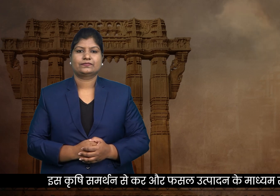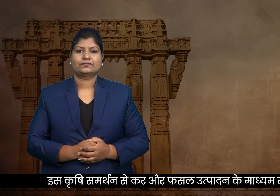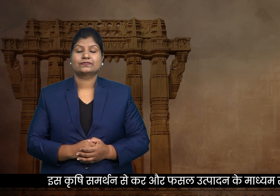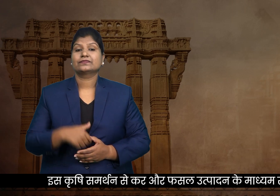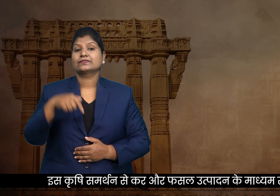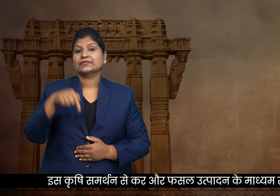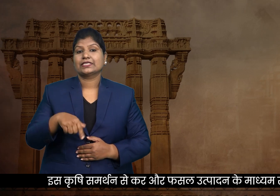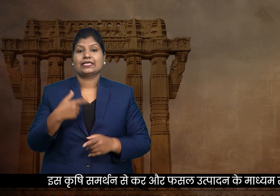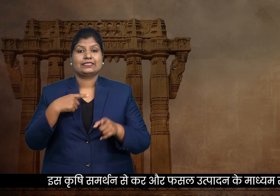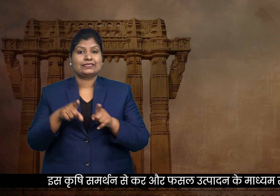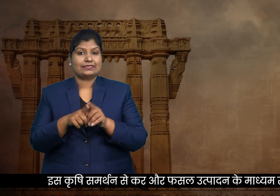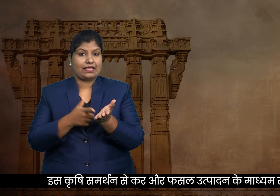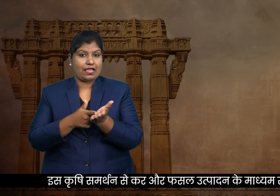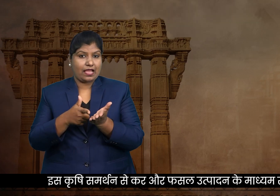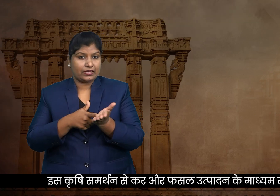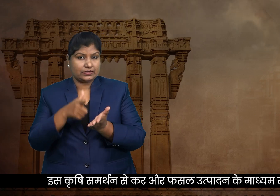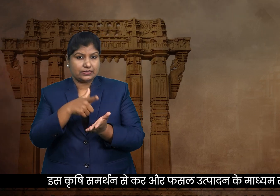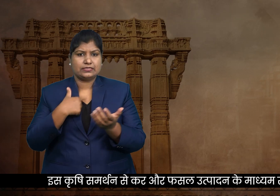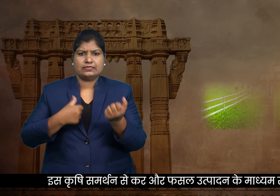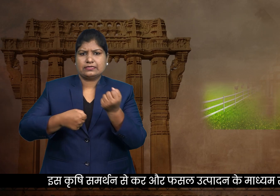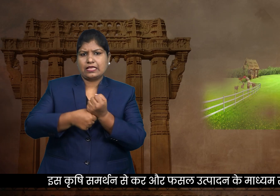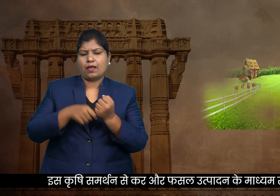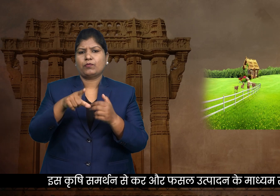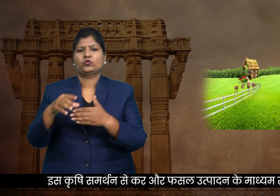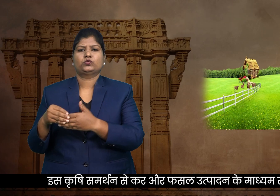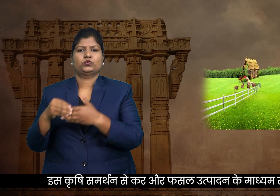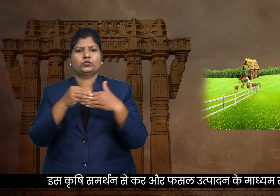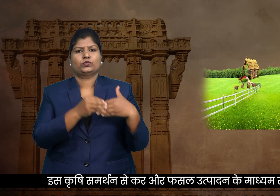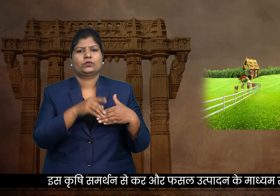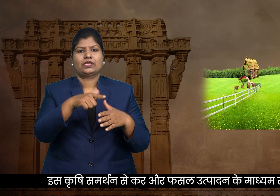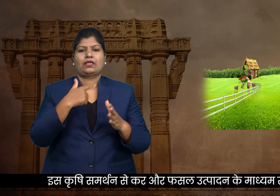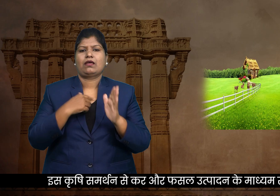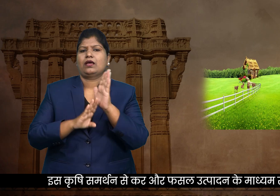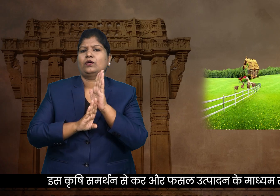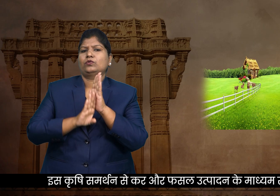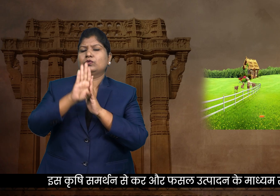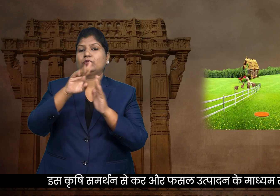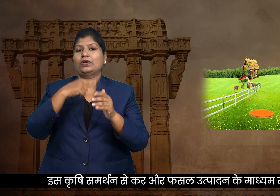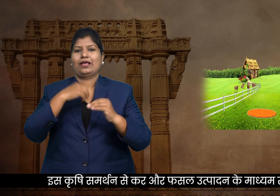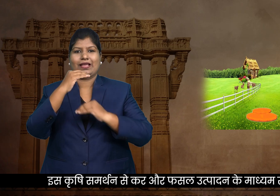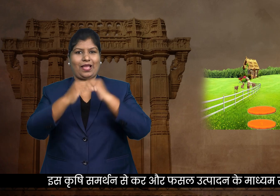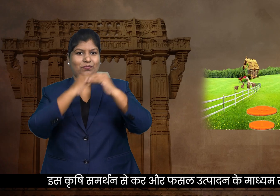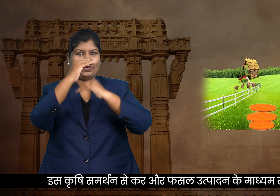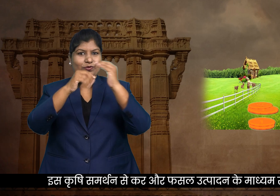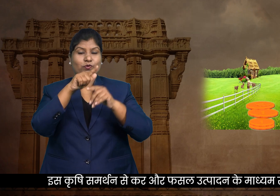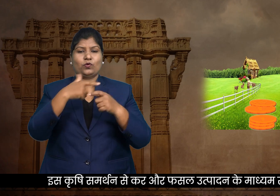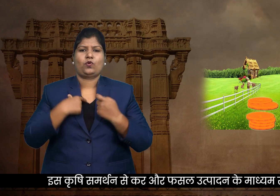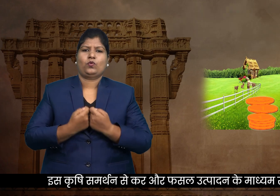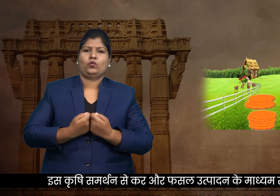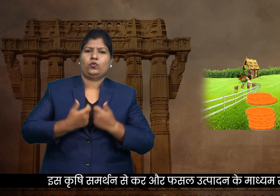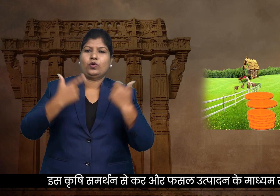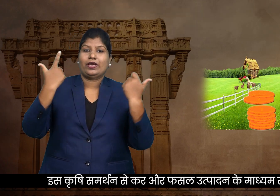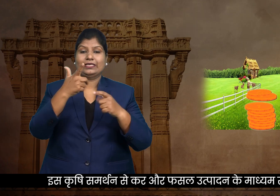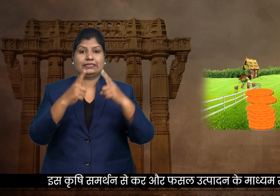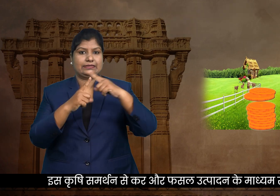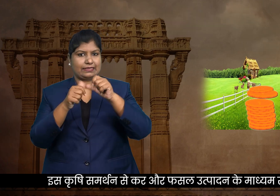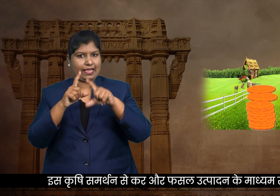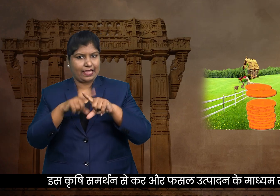इस कृषि समर्थन से कर और फसल उत्पादन के माध्यम से धन में वृद्धि